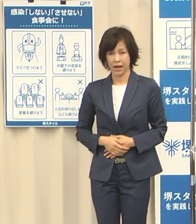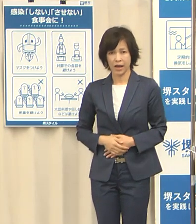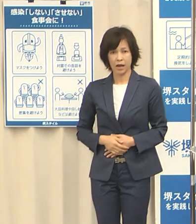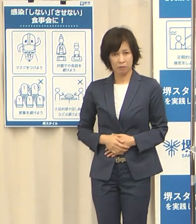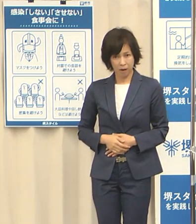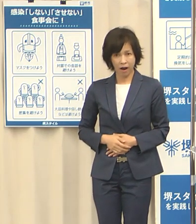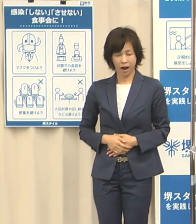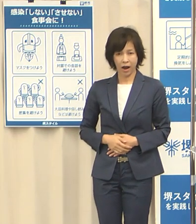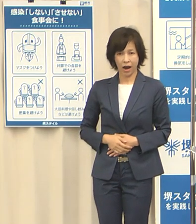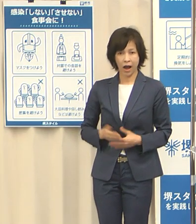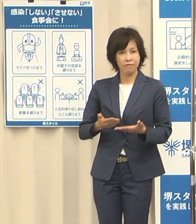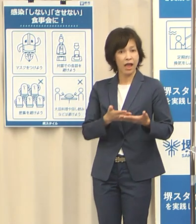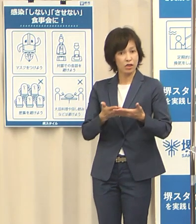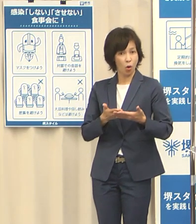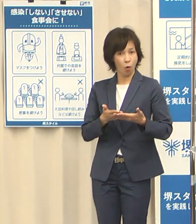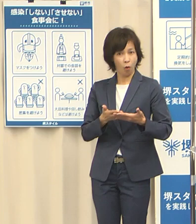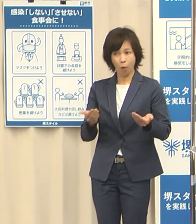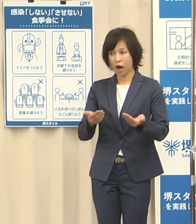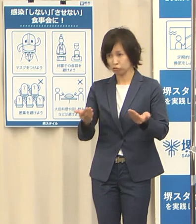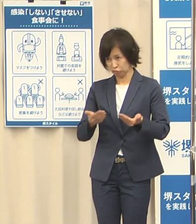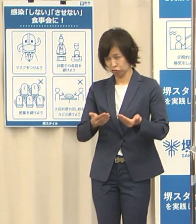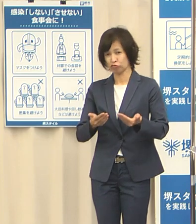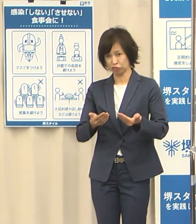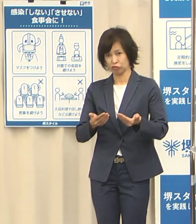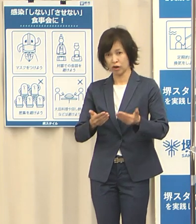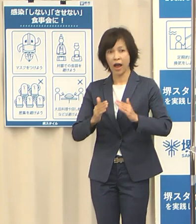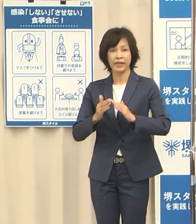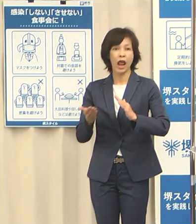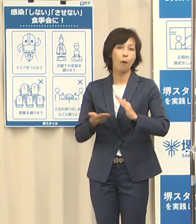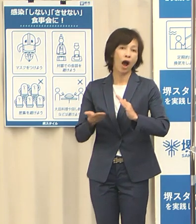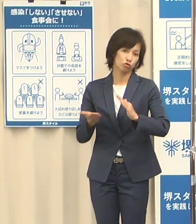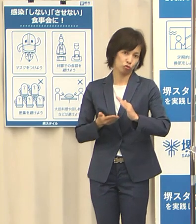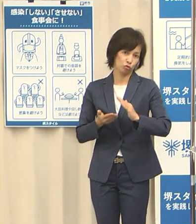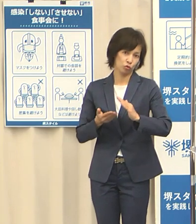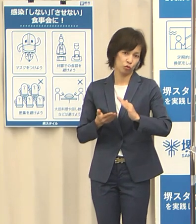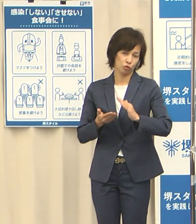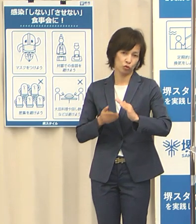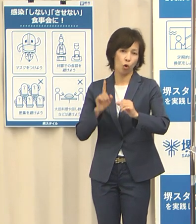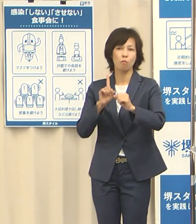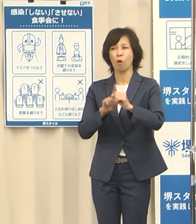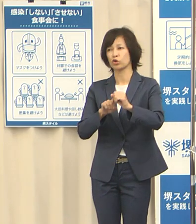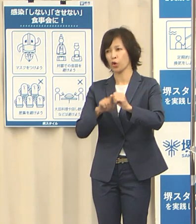ですね、テレワークの目標を定めたいと考えています。